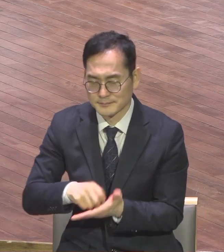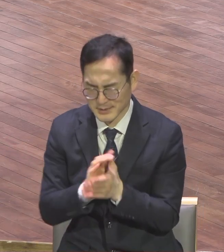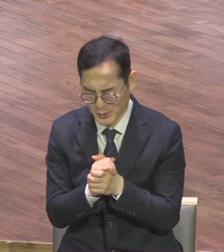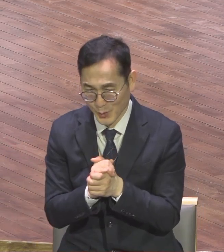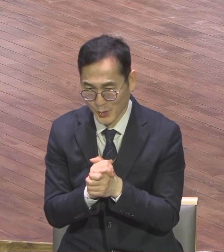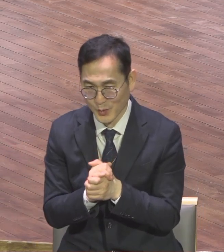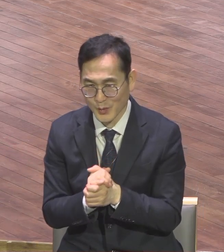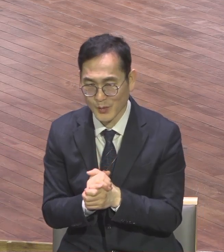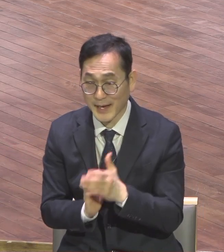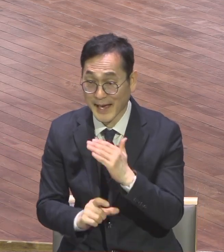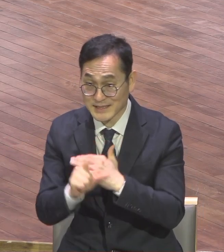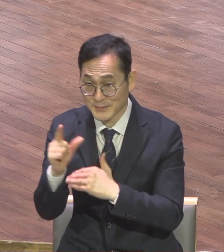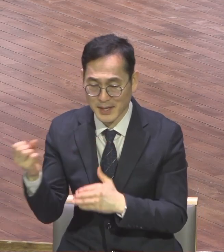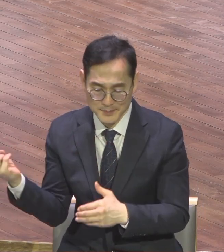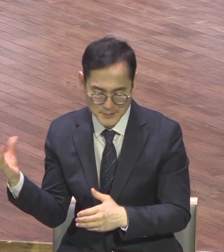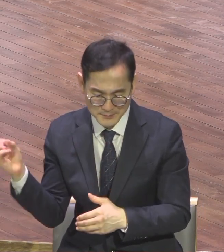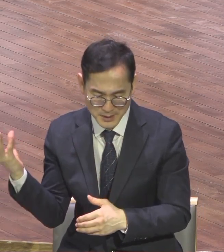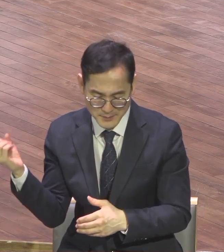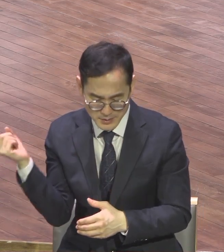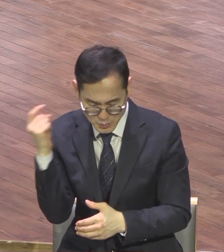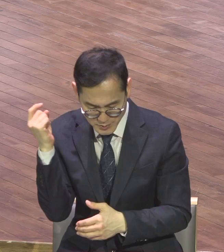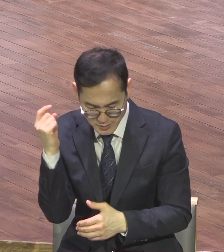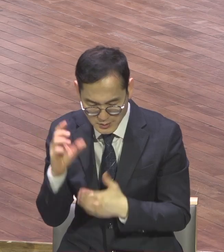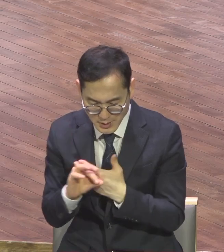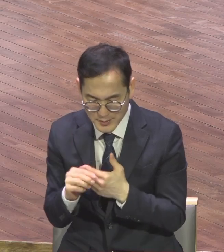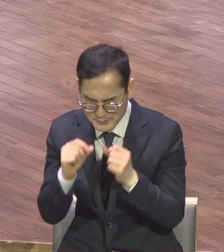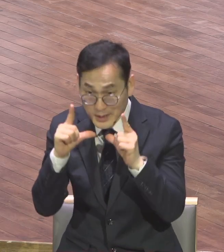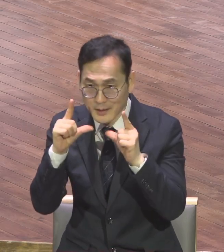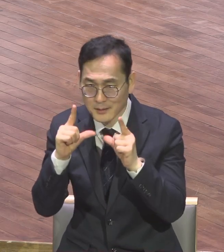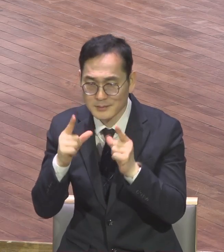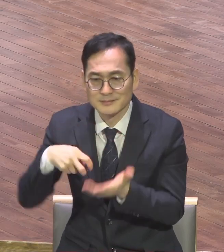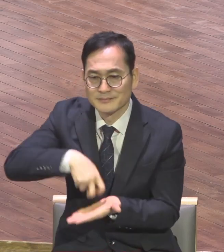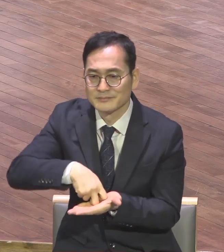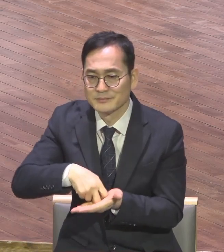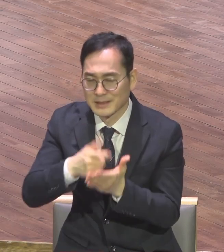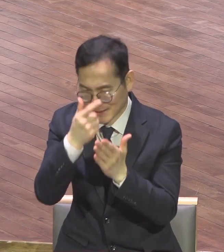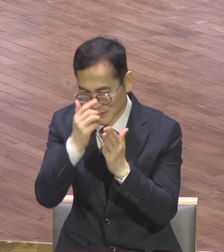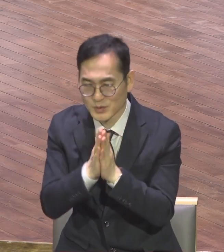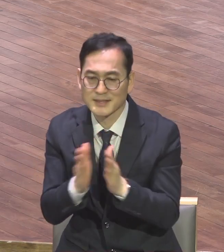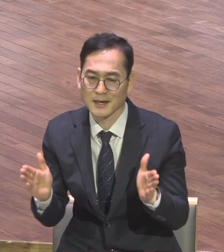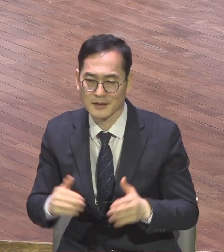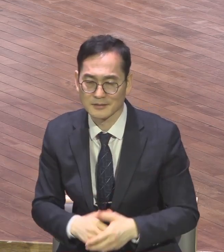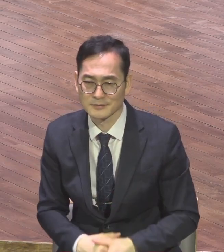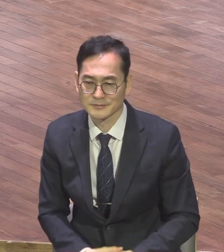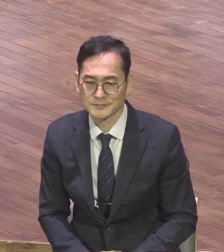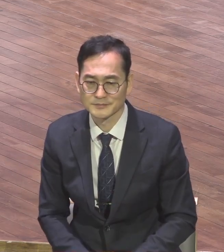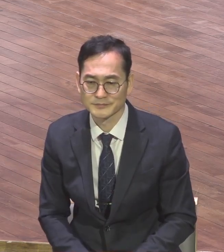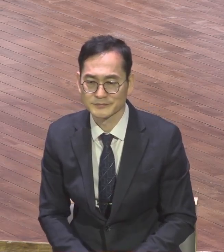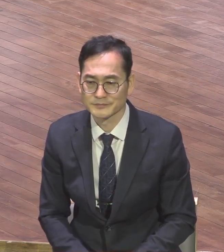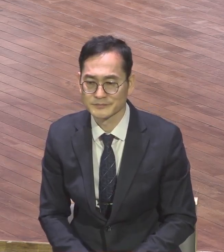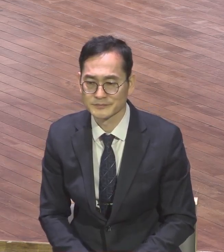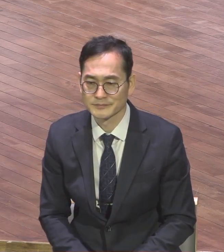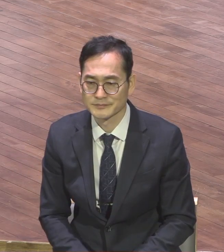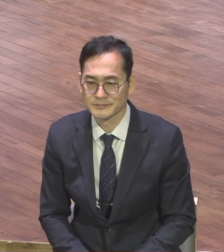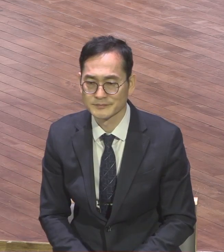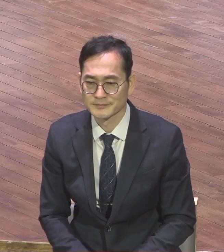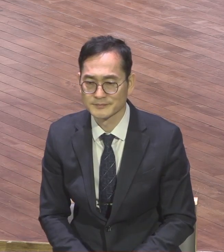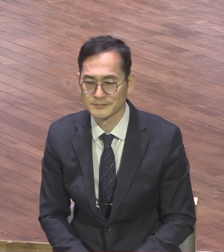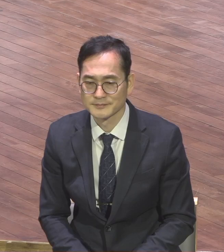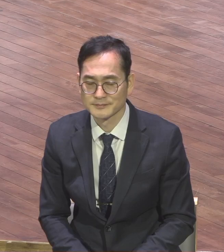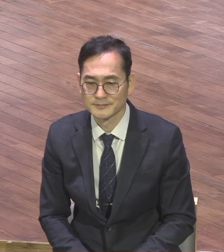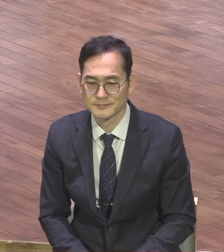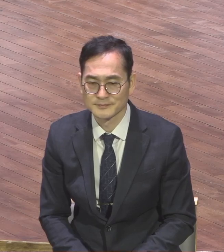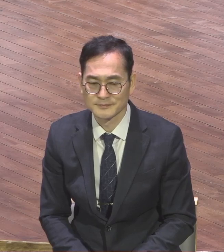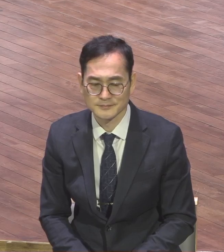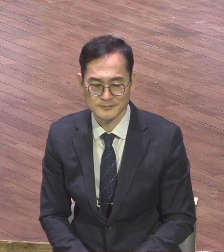상태에서 바로 운동하면서 바로 성부, 성자, 성령으로 시작합니다.